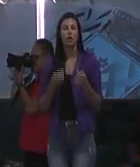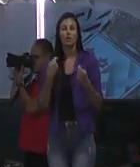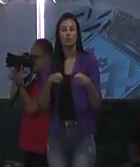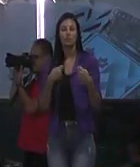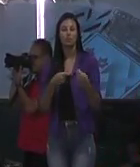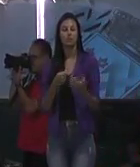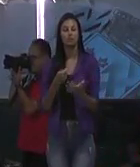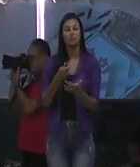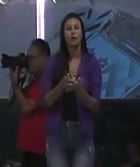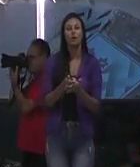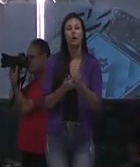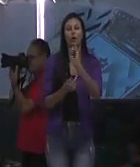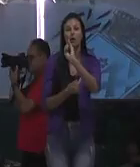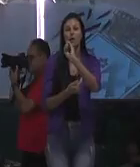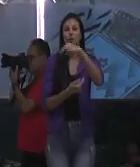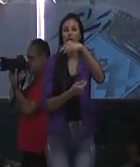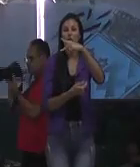ela paga